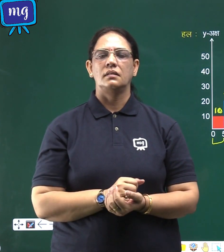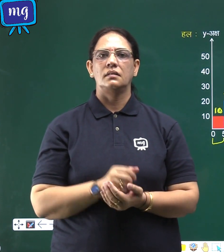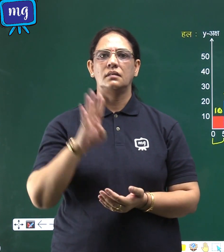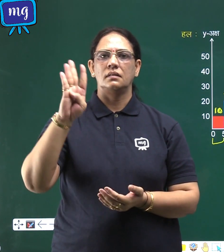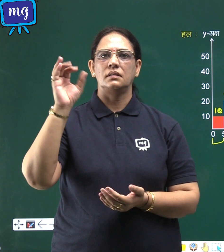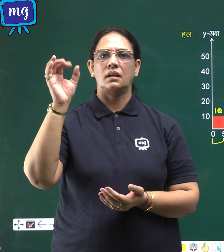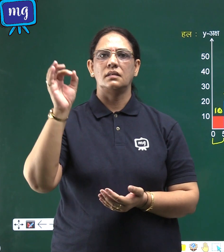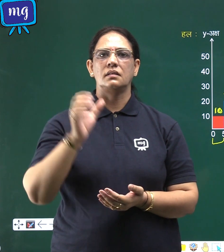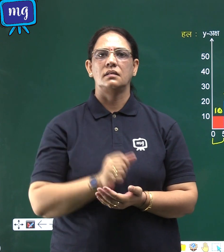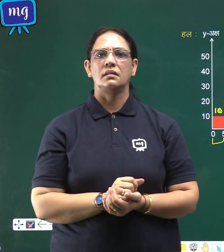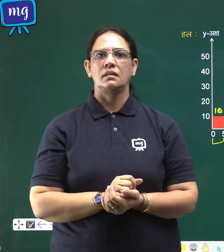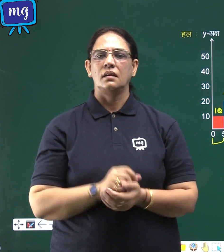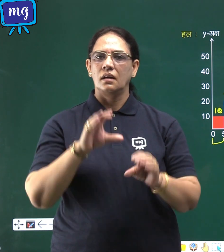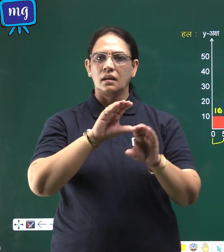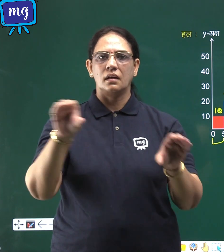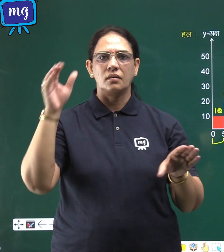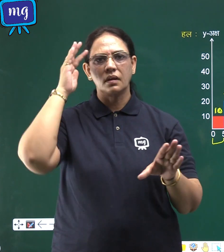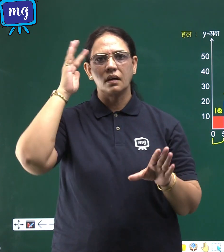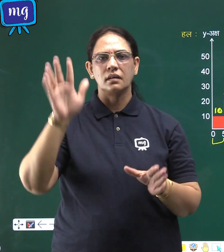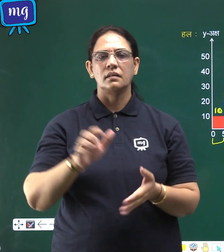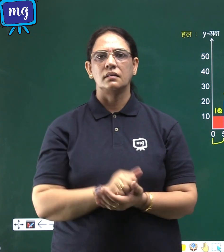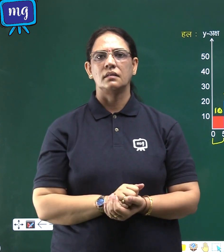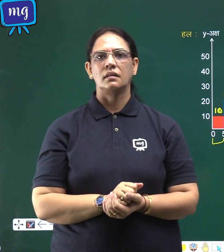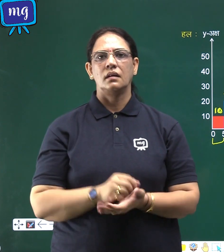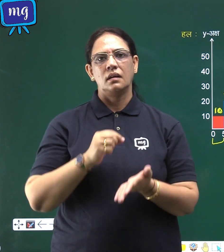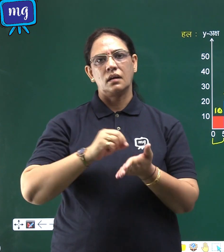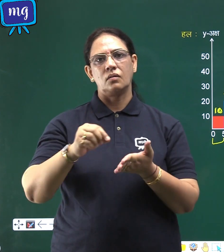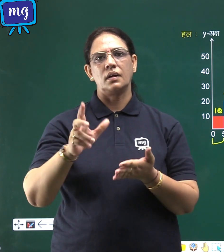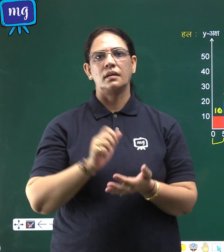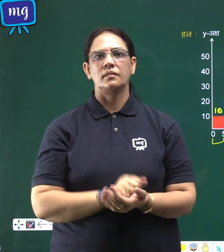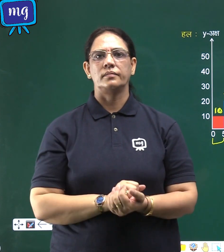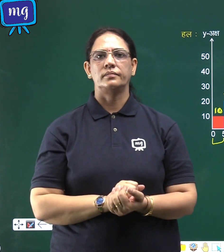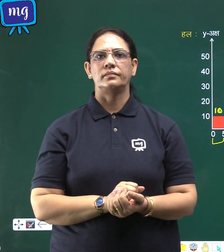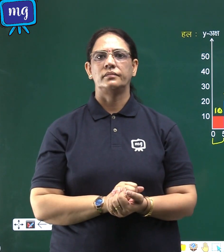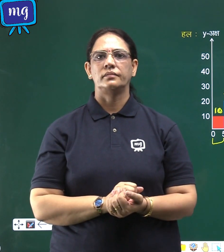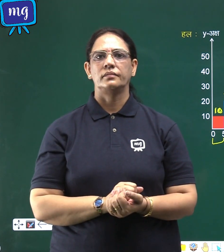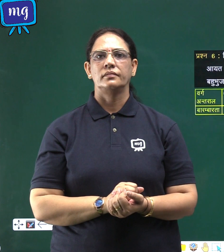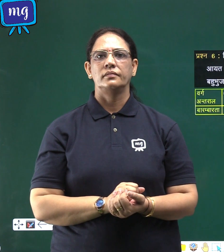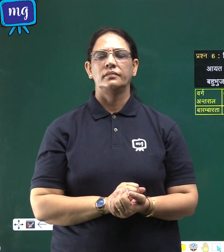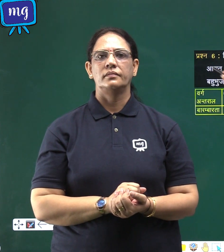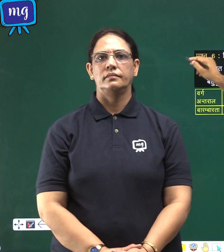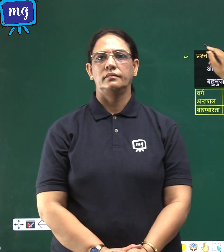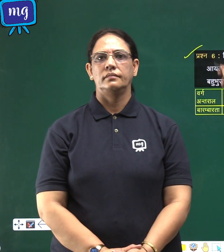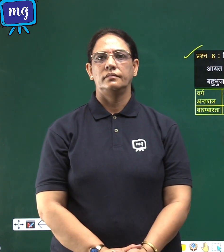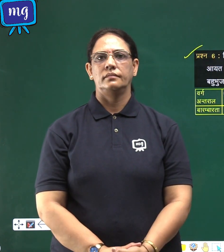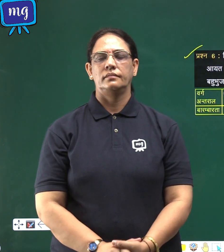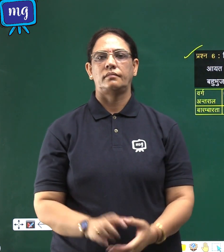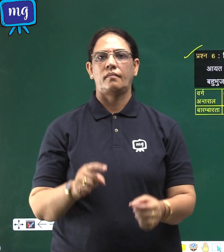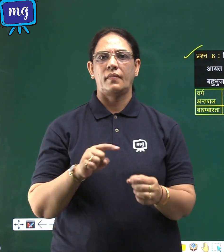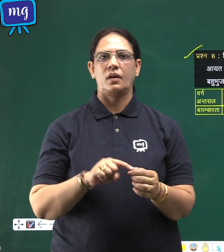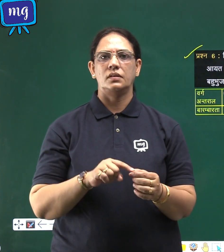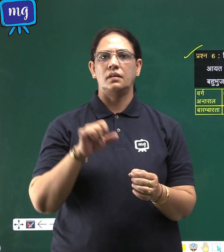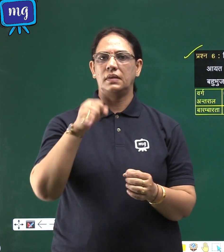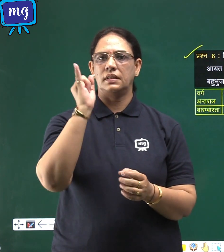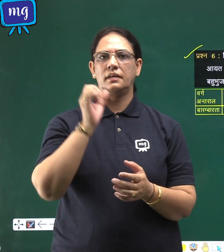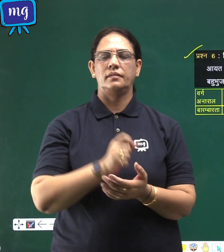40, समझ आ गया, देख लोगे, पिरसान नमबर 6,